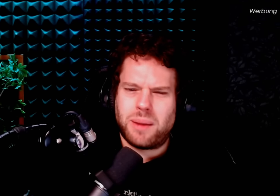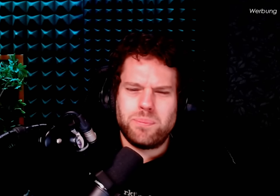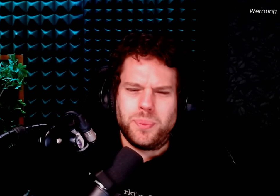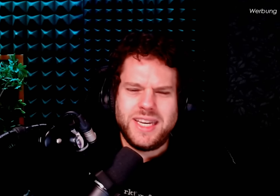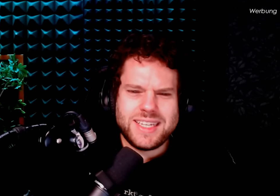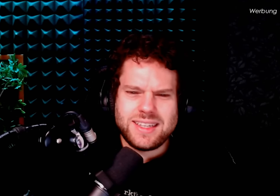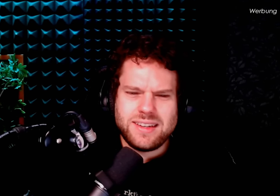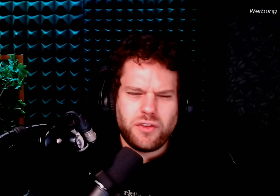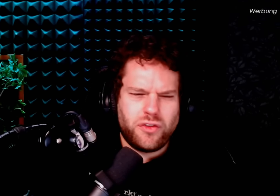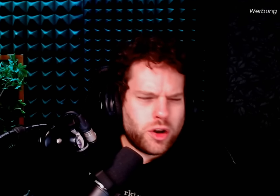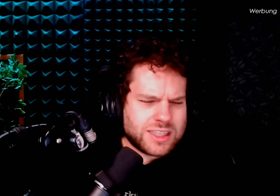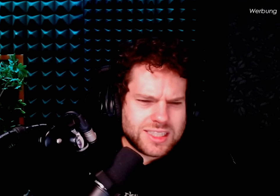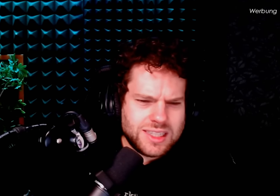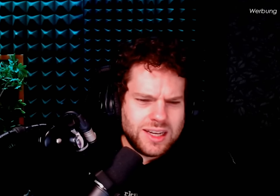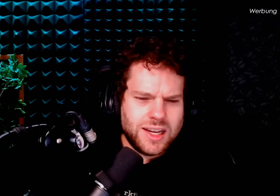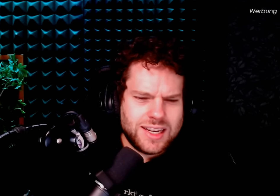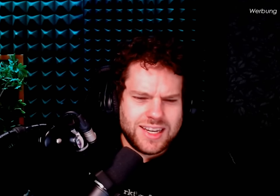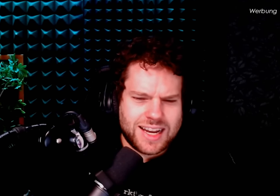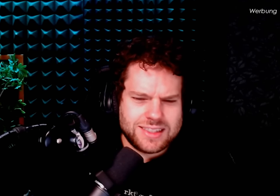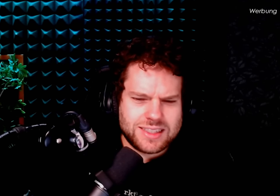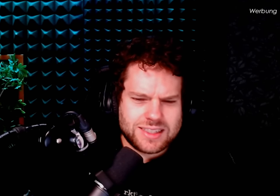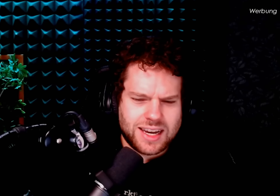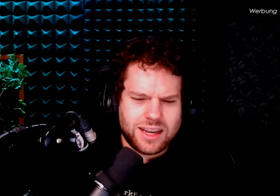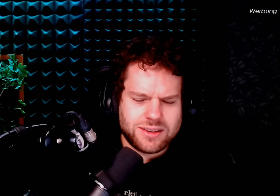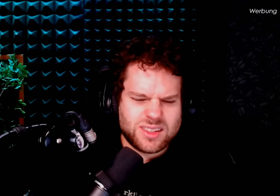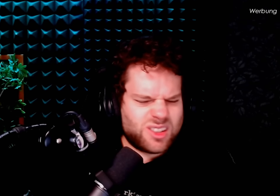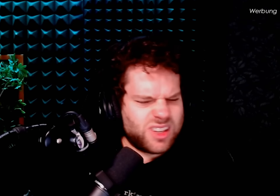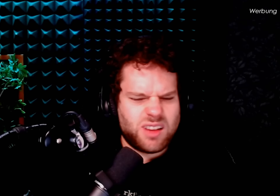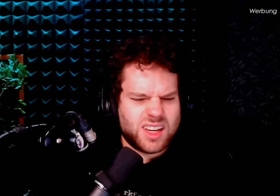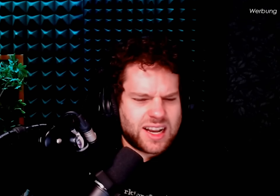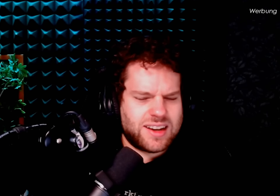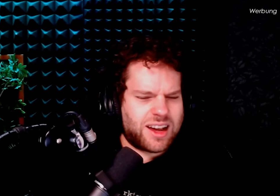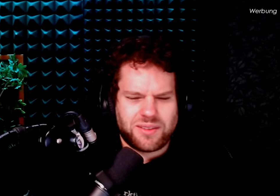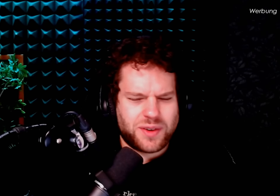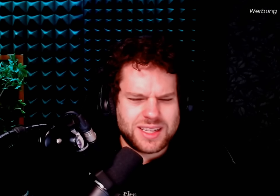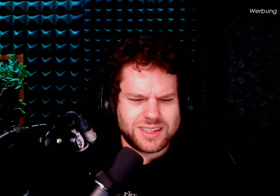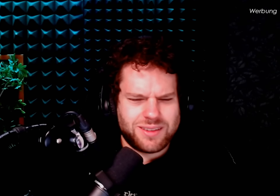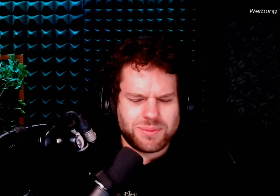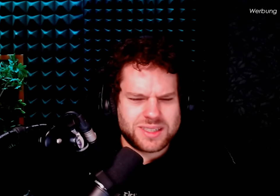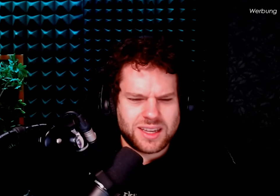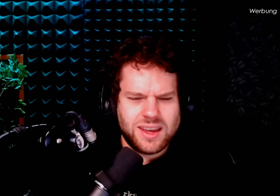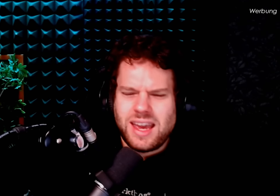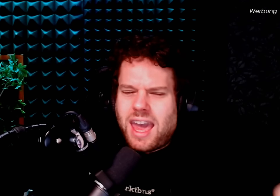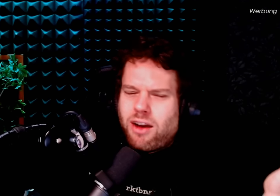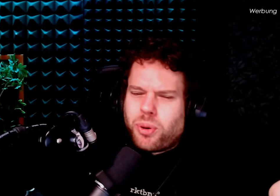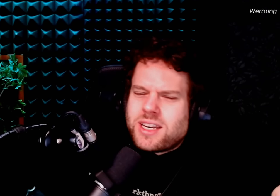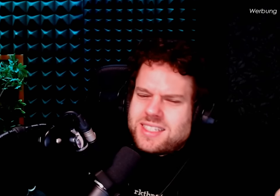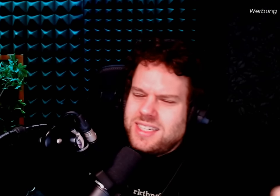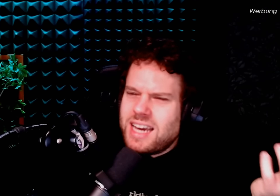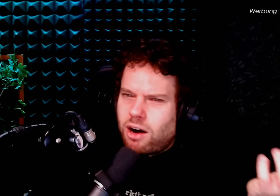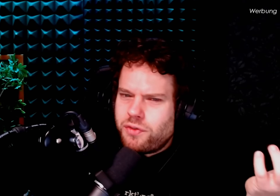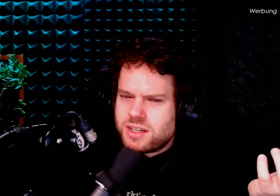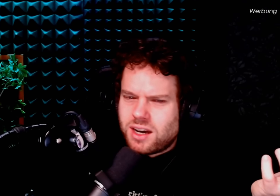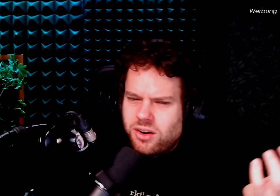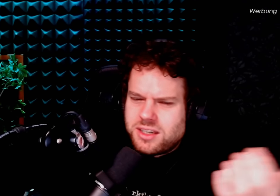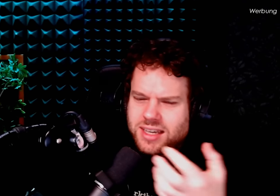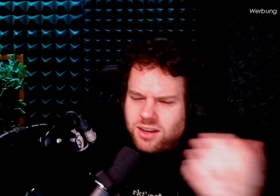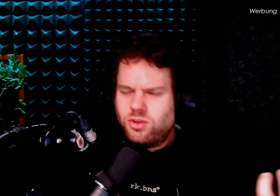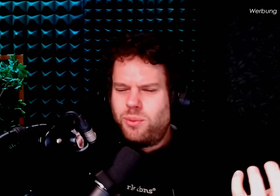flambierten Füchsen die ganze Zeit und so. Und irgendwie, keine Ahnung, fand ich es irgendwie ein bisschen. Harry Potter ist nie aufgetaucht, es ging nur